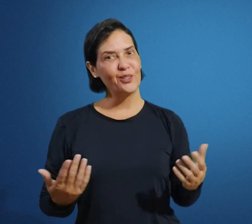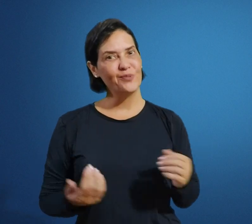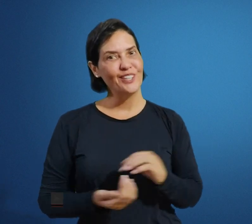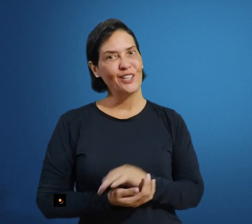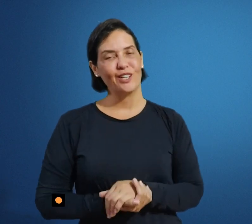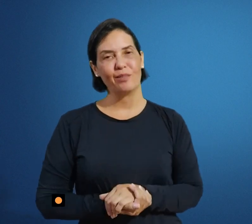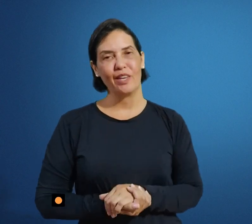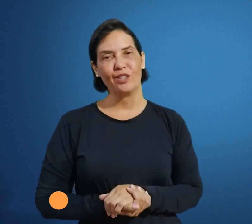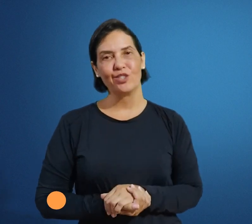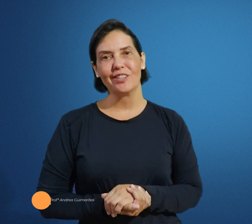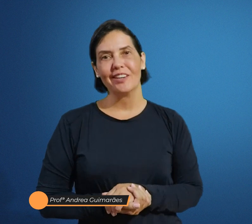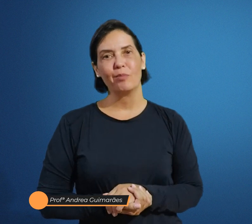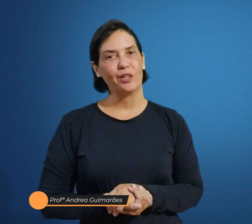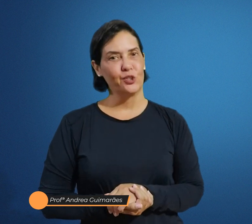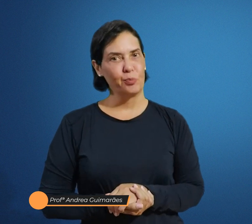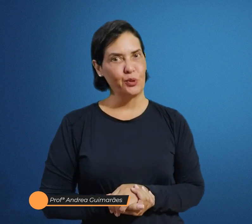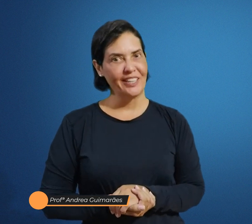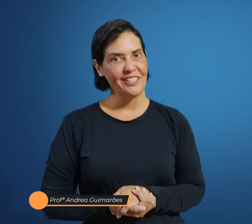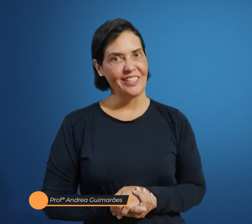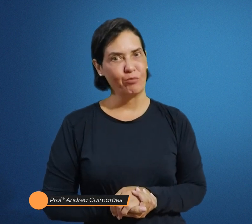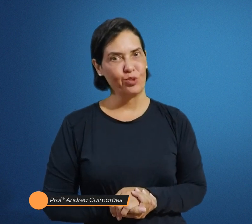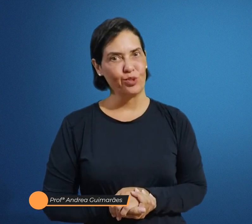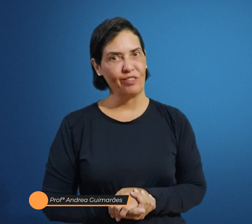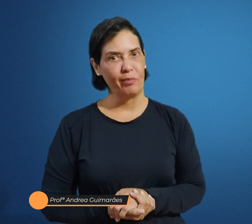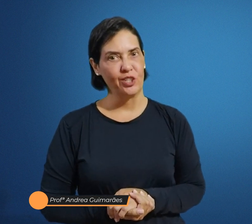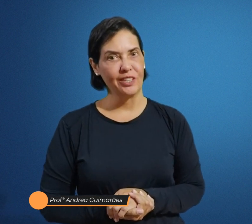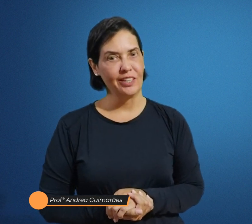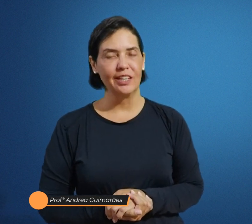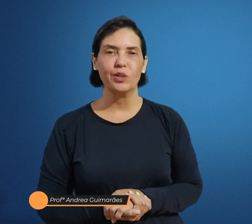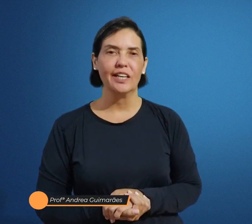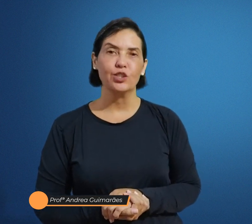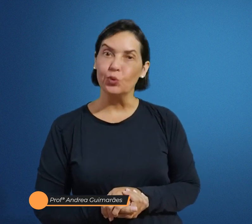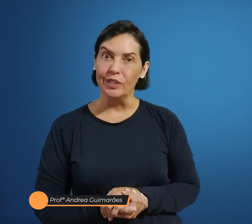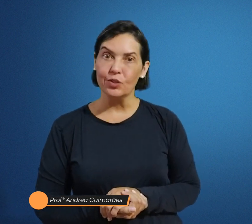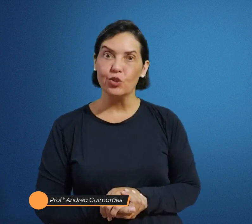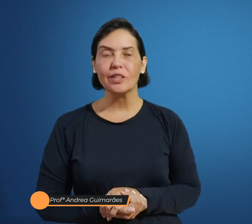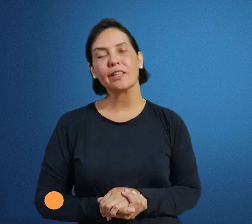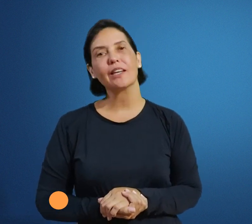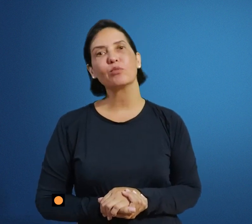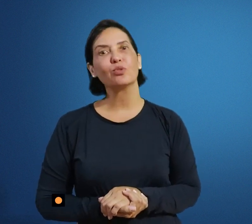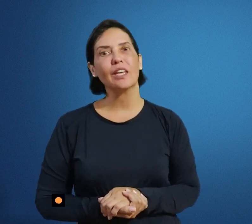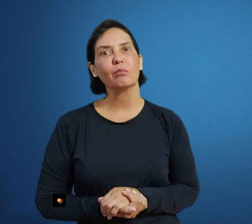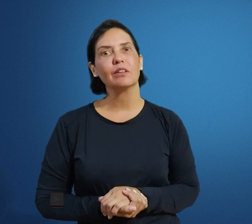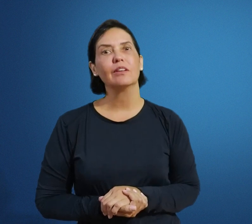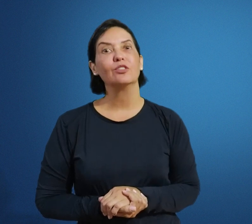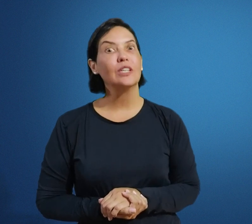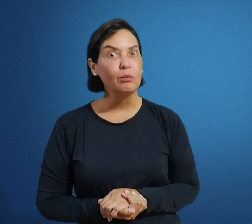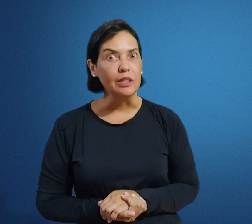pessoal, novamente é uma grande oportunidade estarmos juntos novamente aqui na unidade 2, onde trataremos do tema de